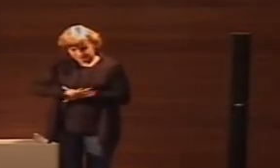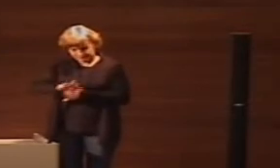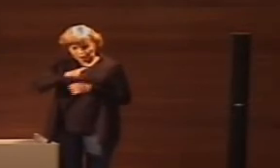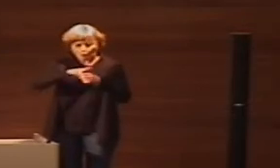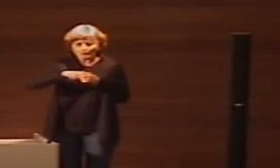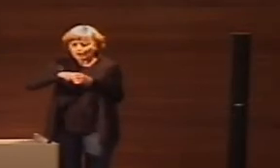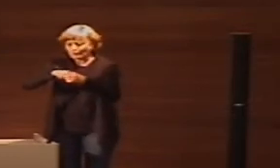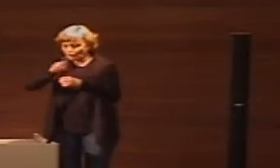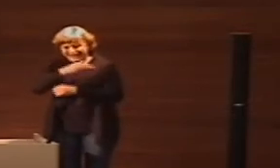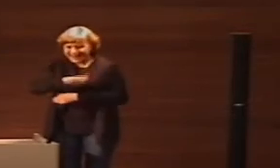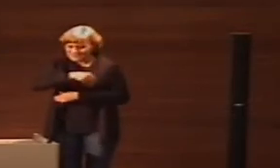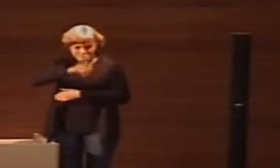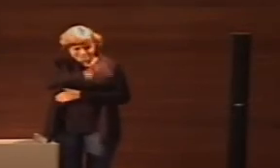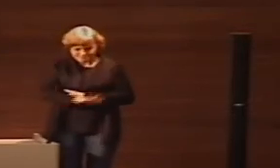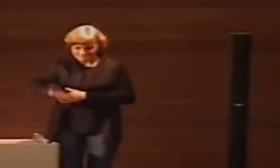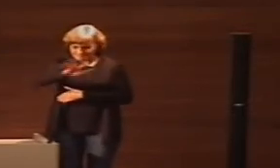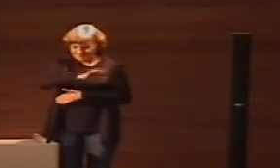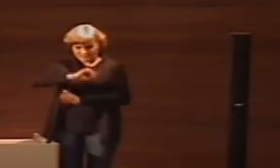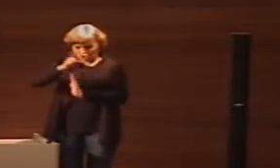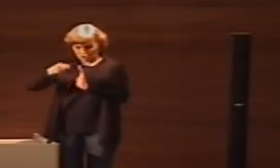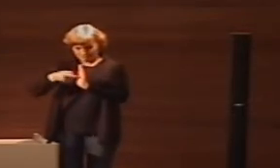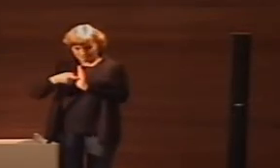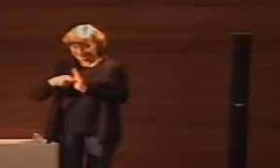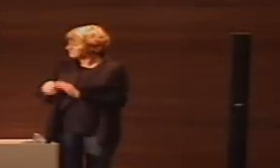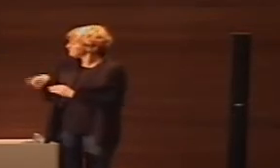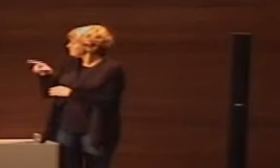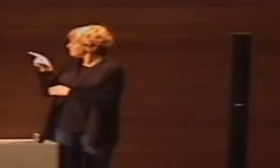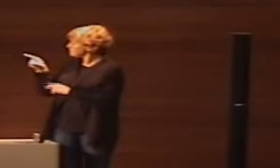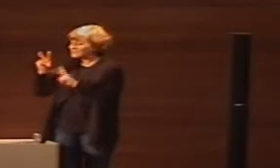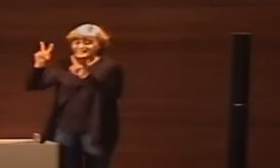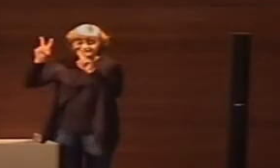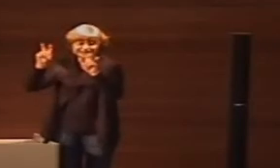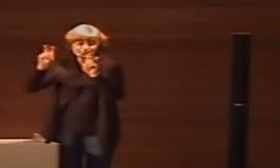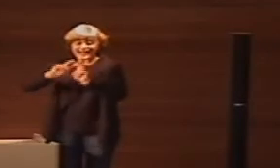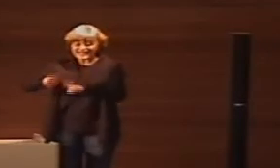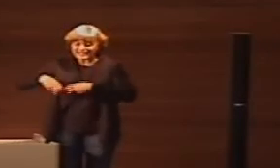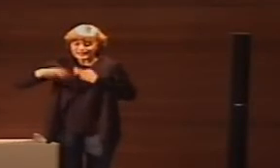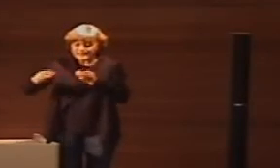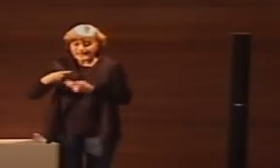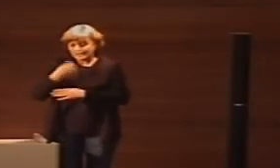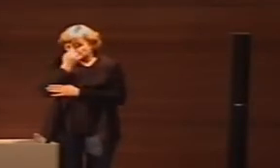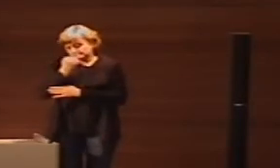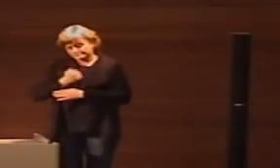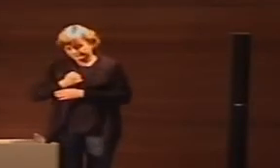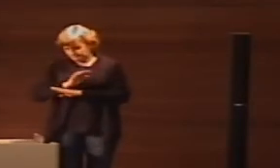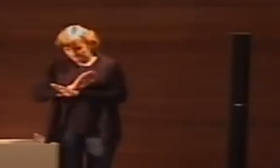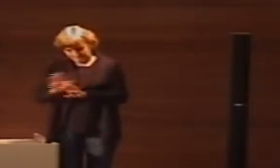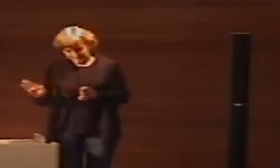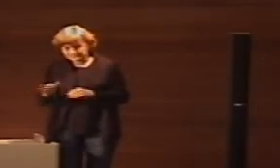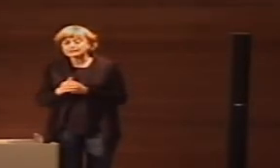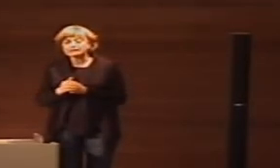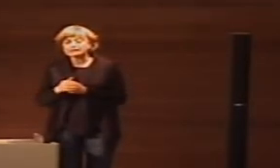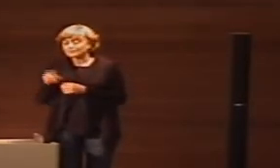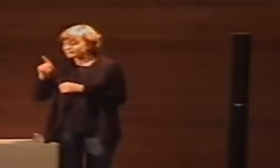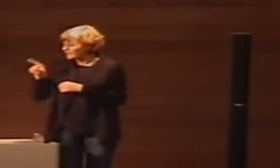esto es, de alguna forma ya lo hemos visto, ¿no? Esto ya no habla de reciclaje, sino de recogida selectiva. La